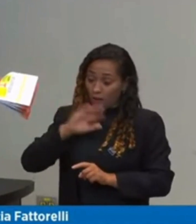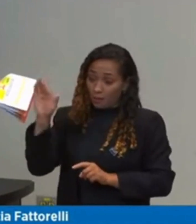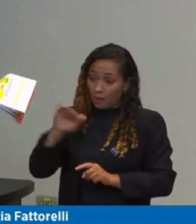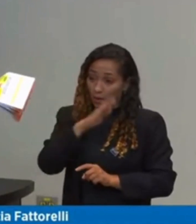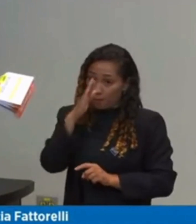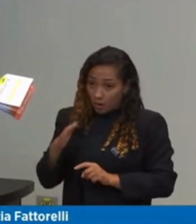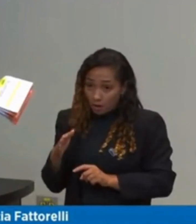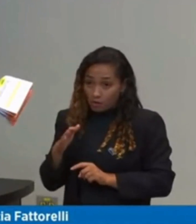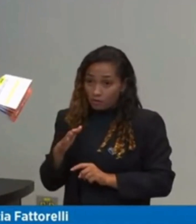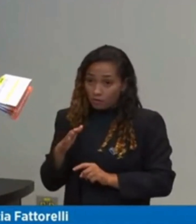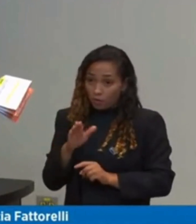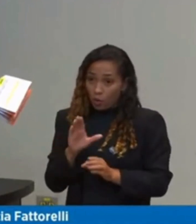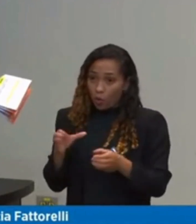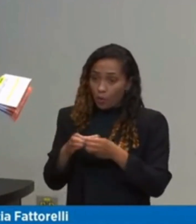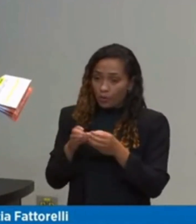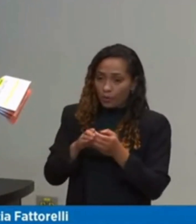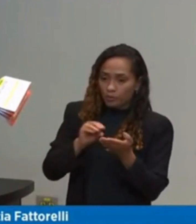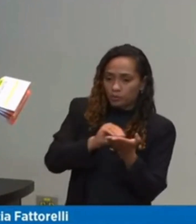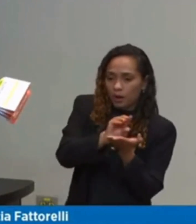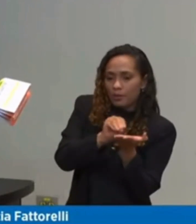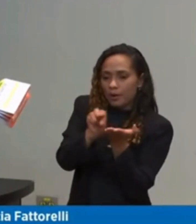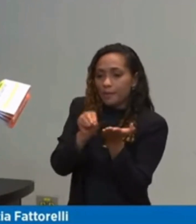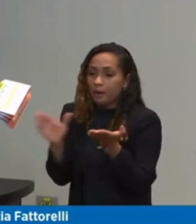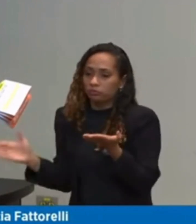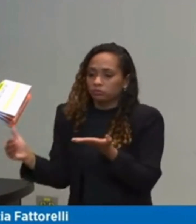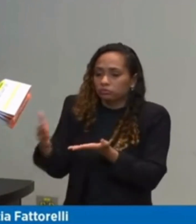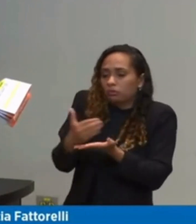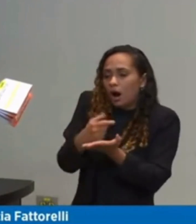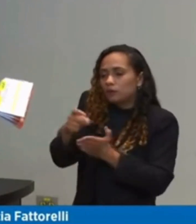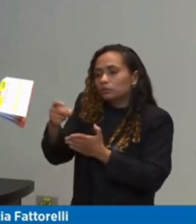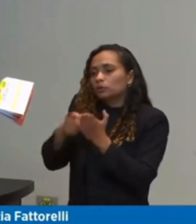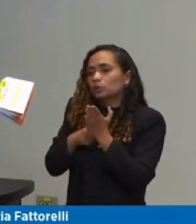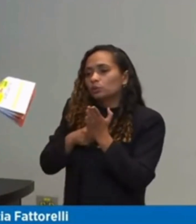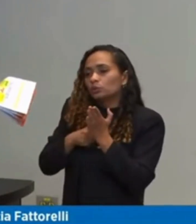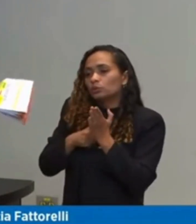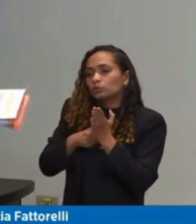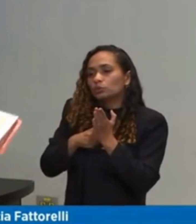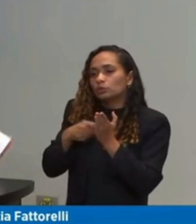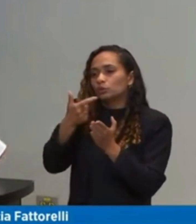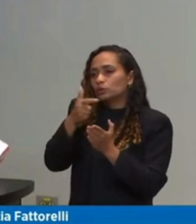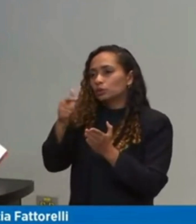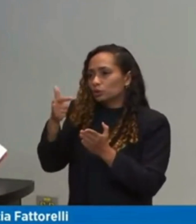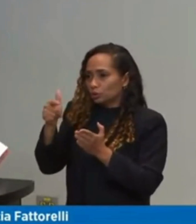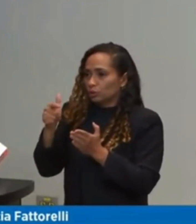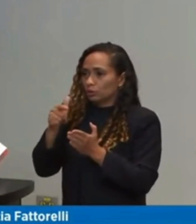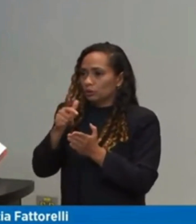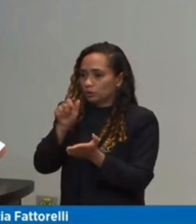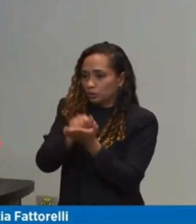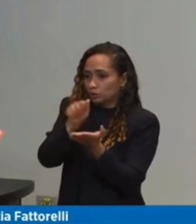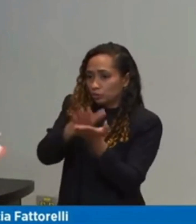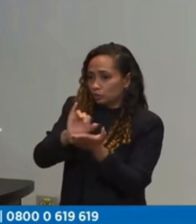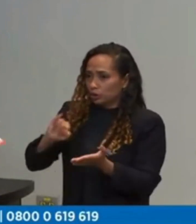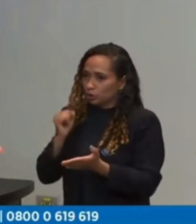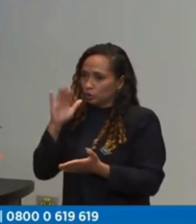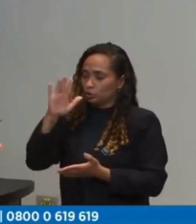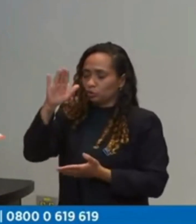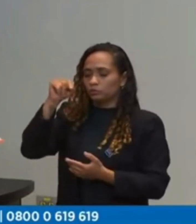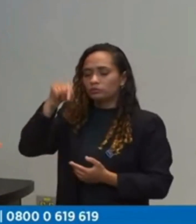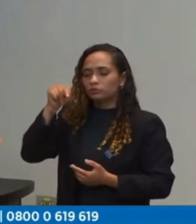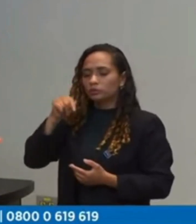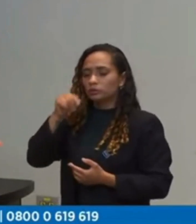qualquer tipo de cessão de fluxo de arrecadação de tributo e seus acessórios de multa e juros. Isso